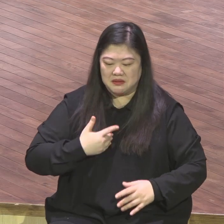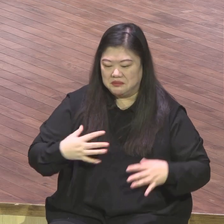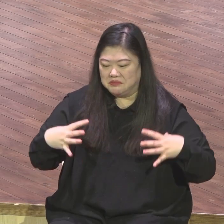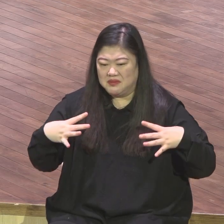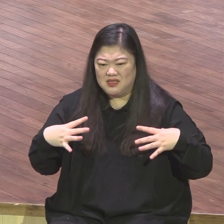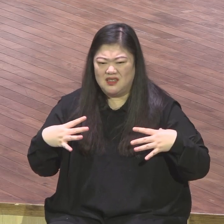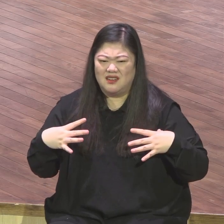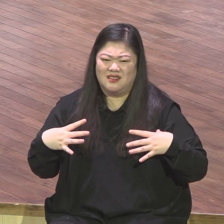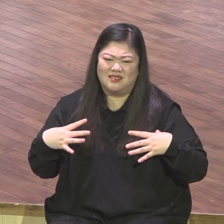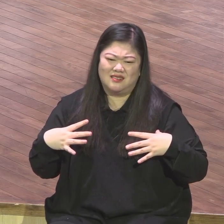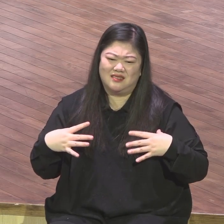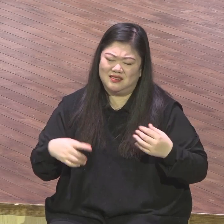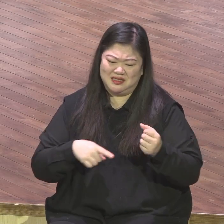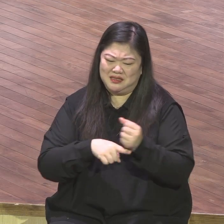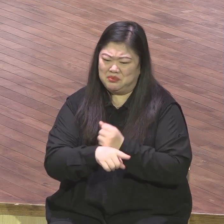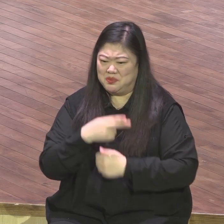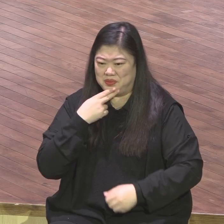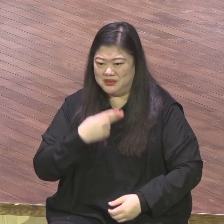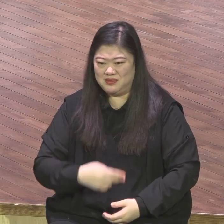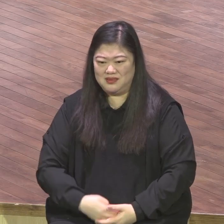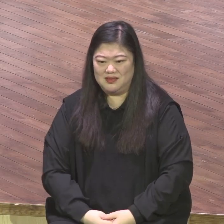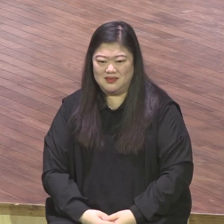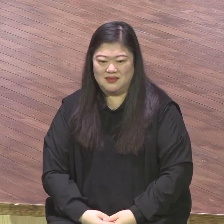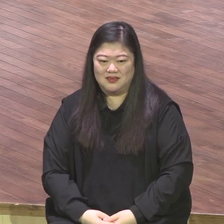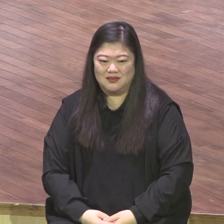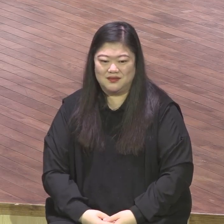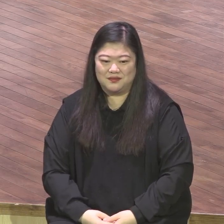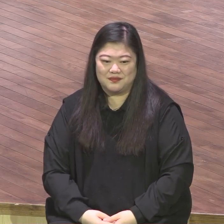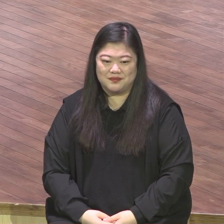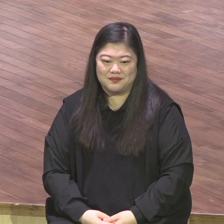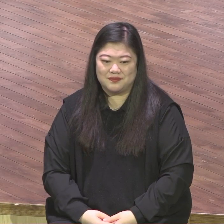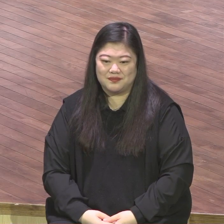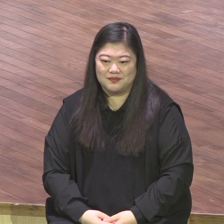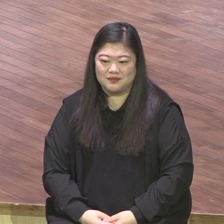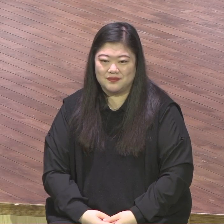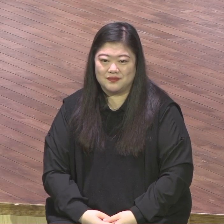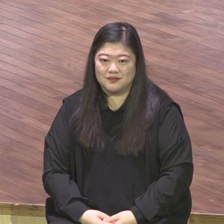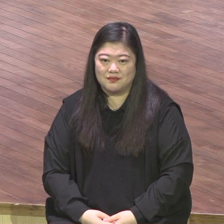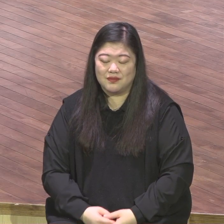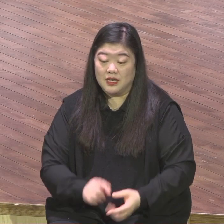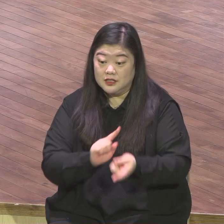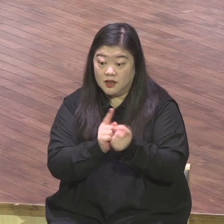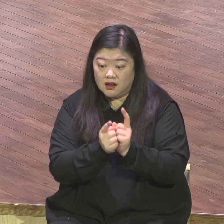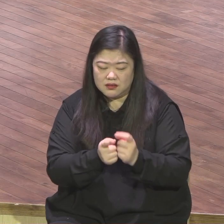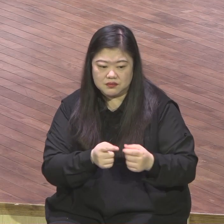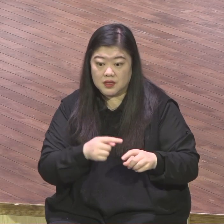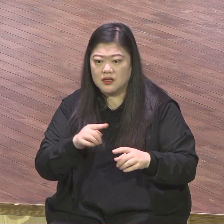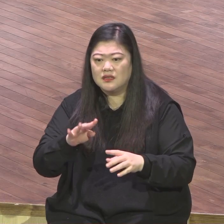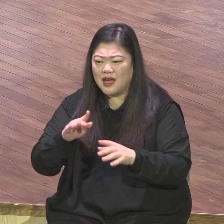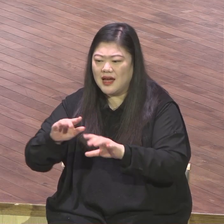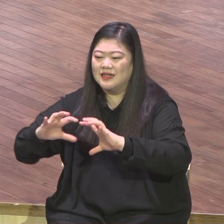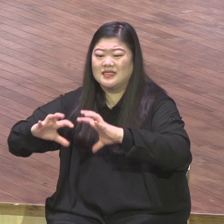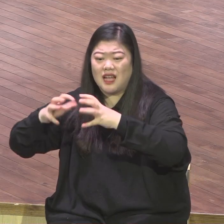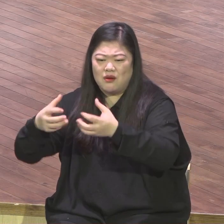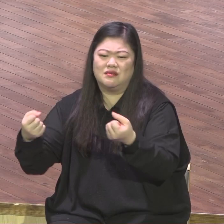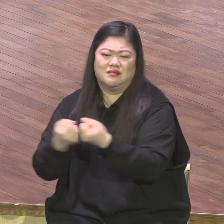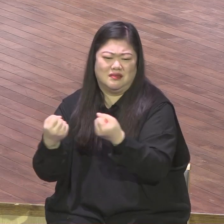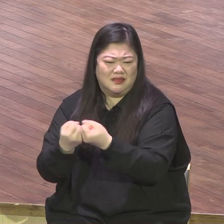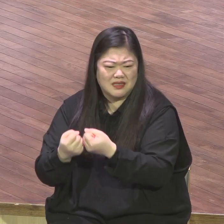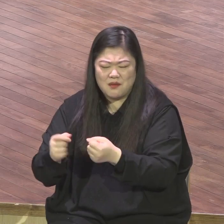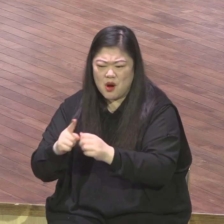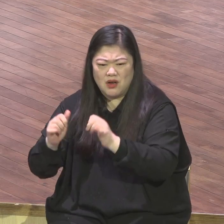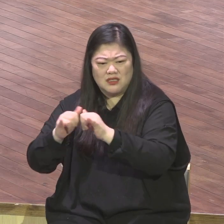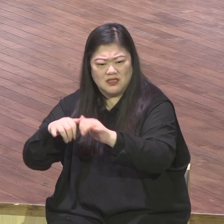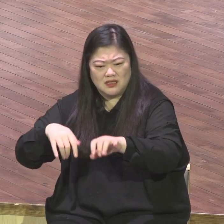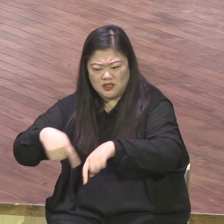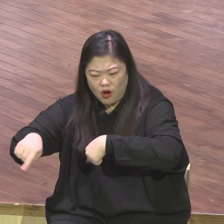인생의 본질이 이렇게 되어버렸어요. 정말 안타까운 현실인데 이런 다툼과 허영이 교회 안에서도 몰려들어 교회 안으로